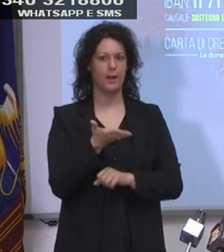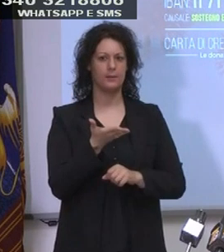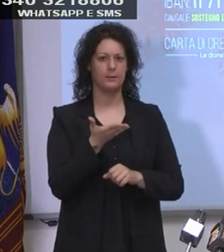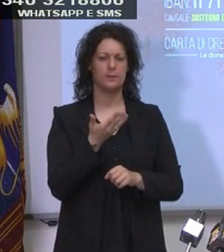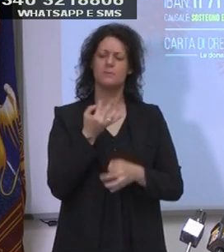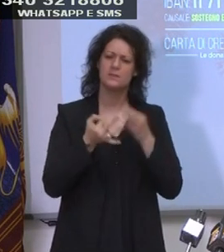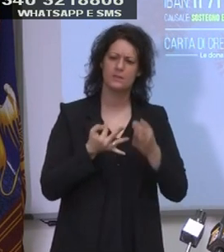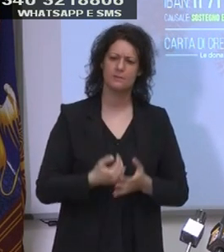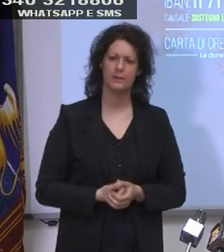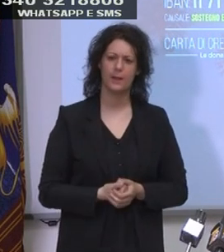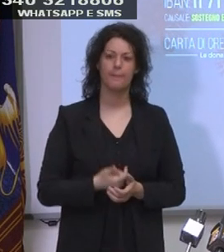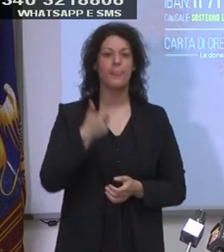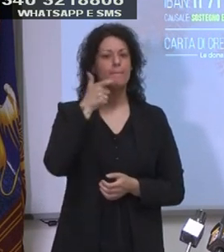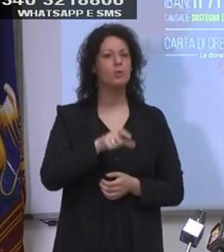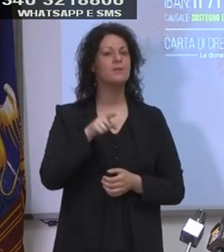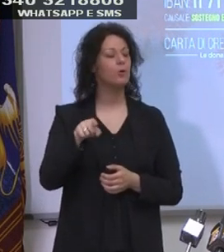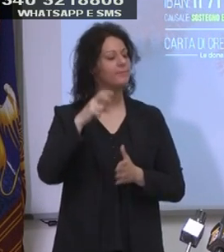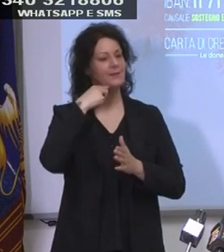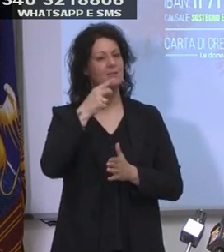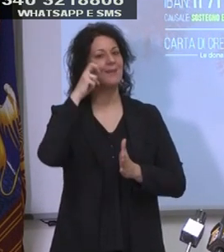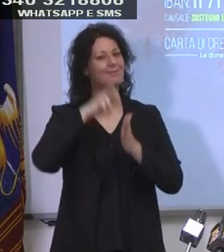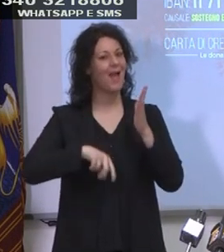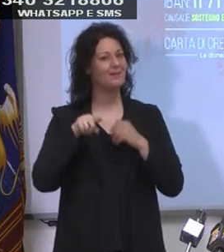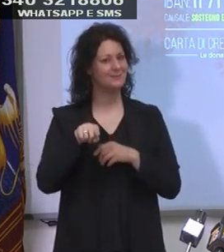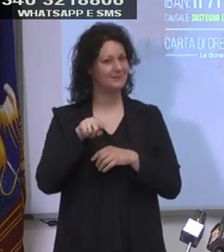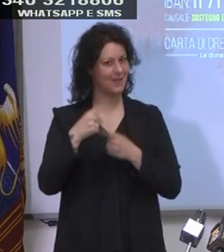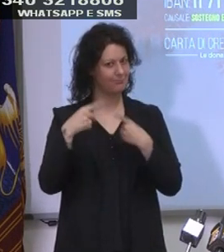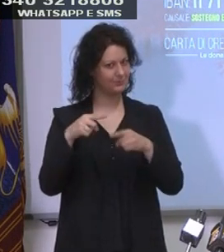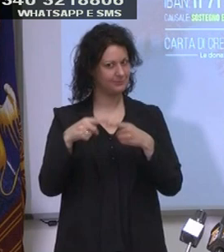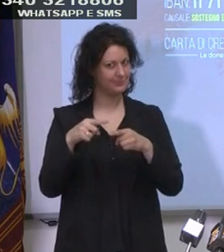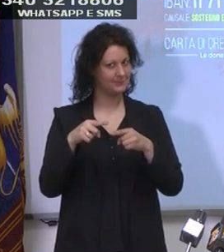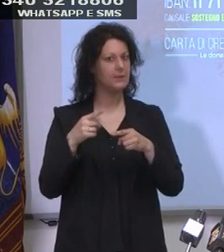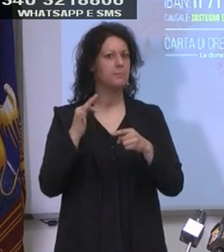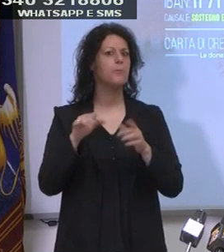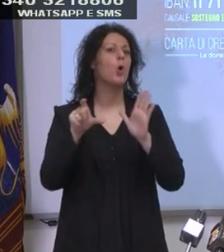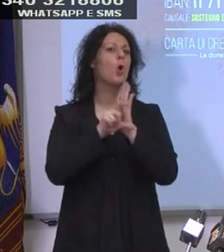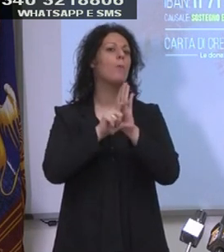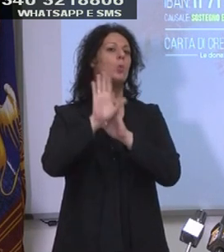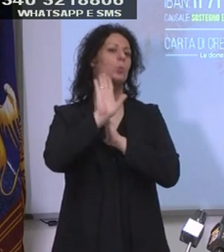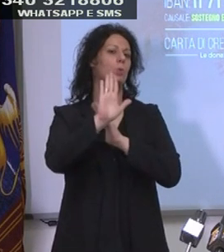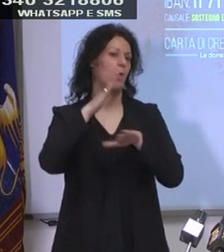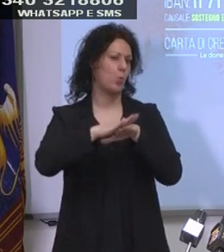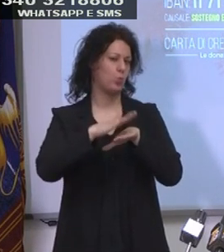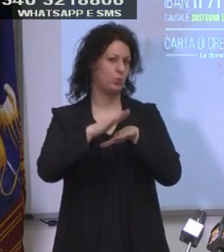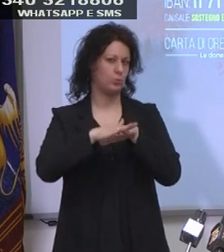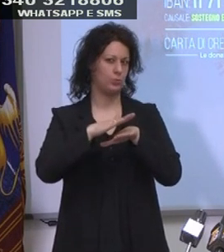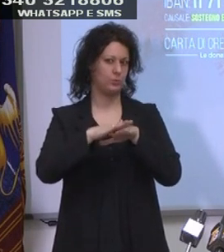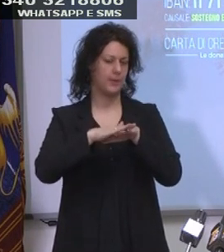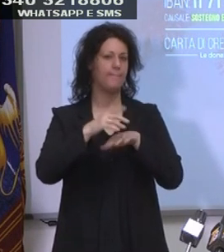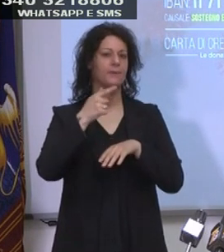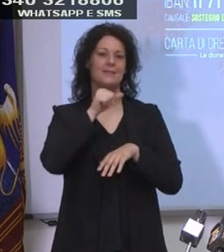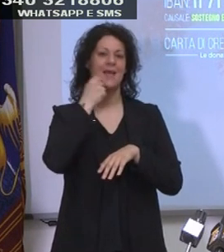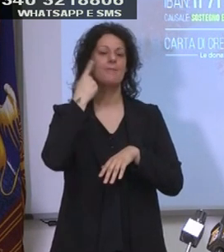In che senso? Cioè dicono che questa tassa che viene utilizzata, cioè viene data ai comuni, viene utilizzata dai comuni per pagare